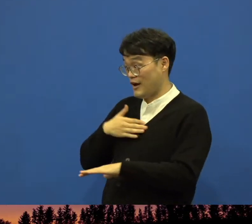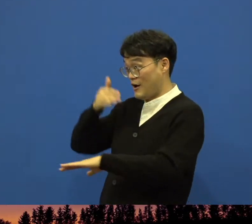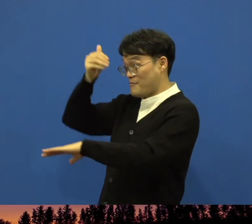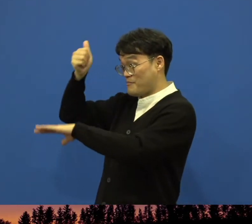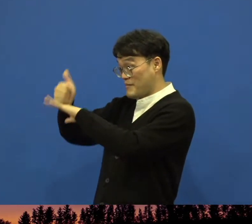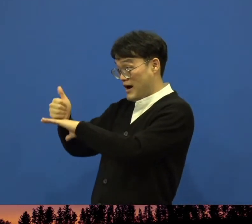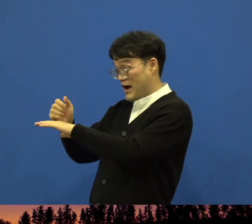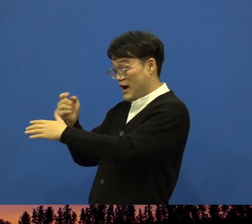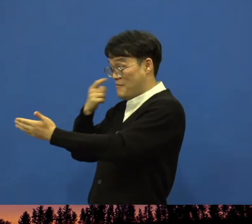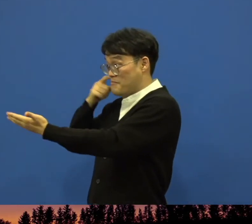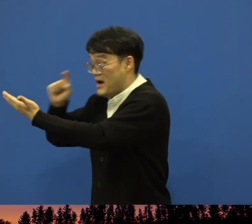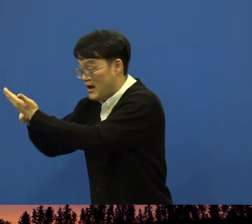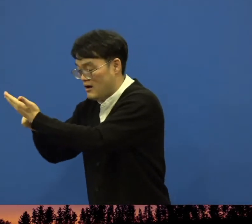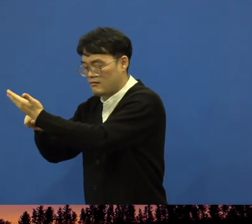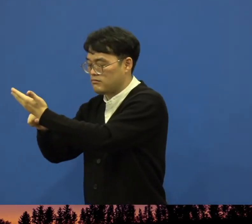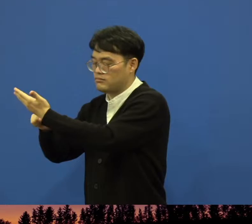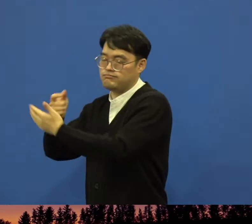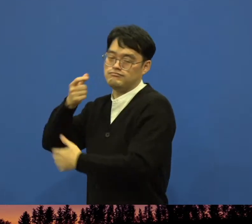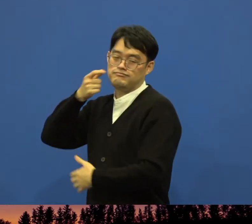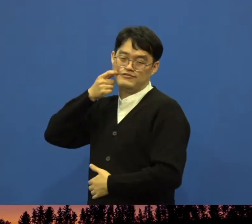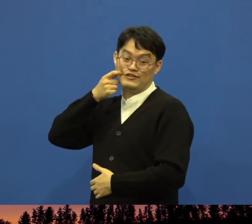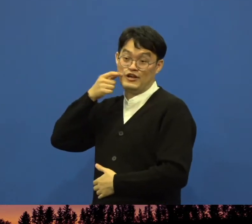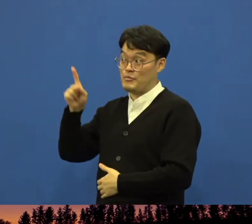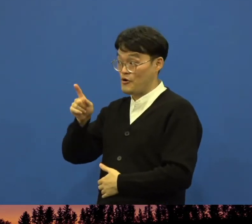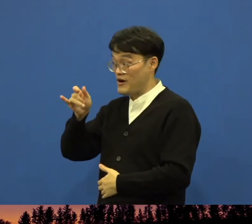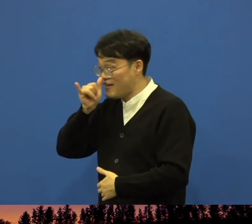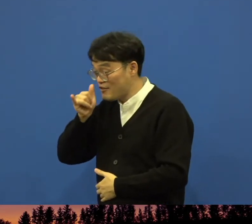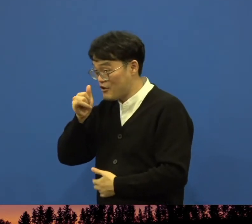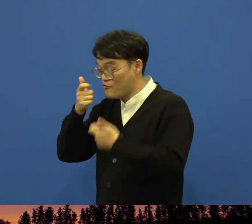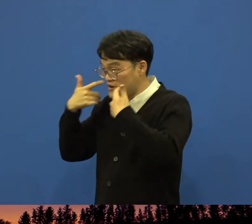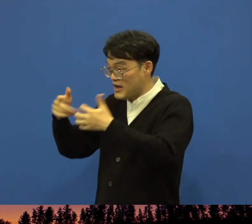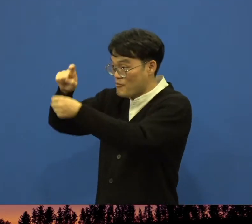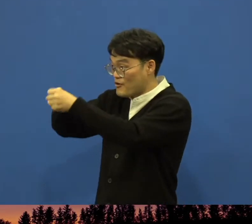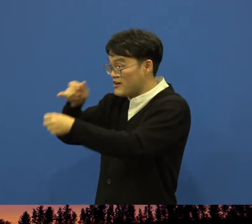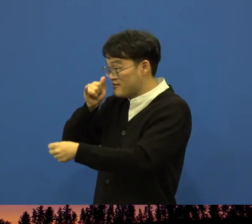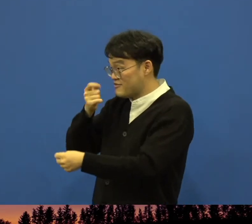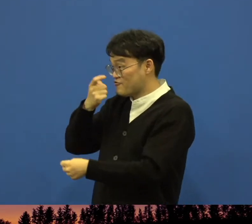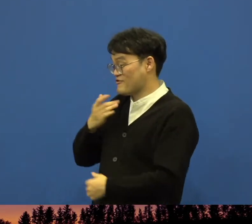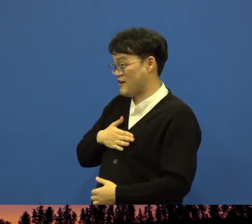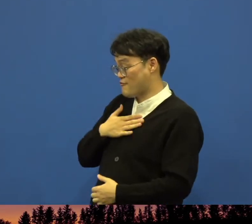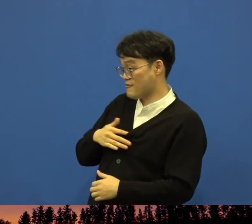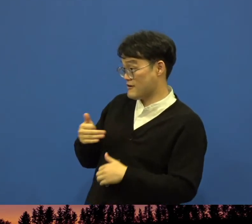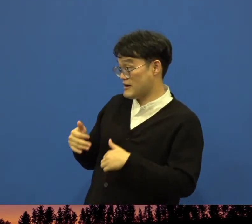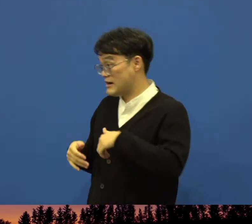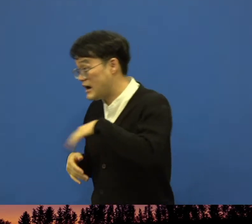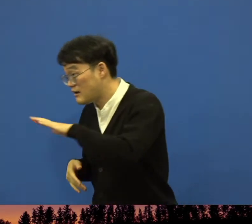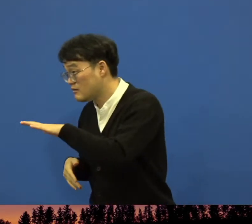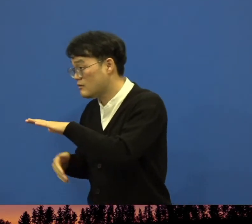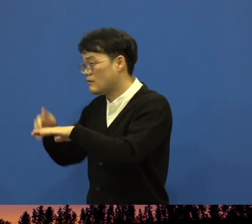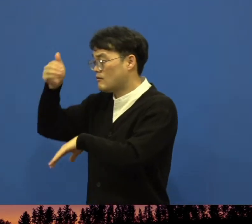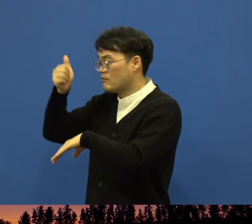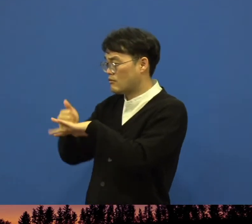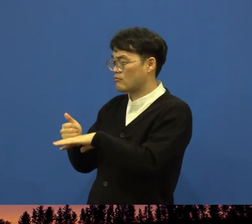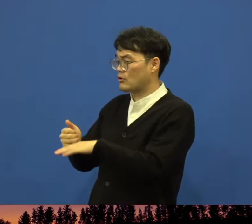근데 문제는 그게 뭐가 있는 줄 알고 갔는데 그 돈이, 그 권력이, 그 쾌락이 나를 안 놓아주는 거죠.